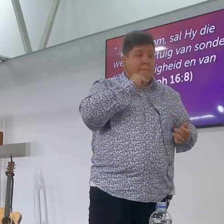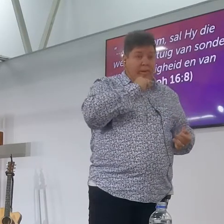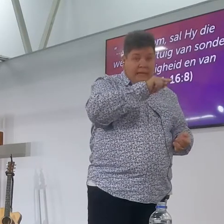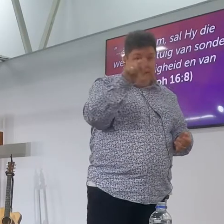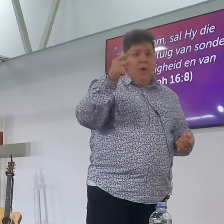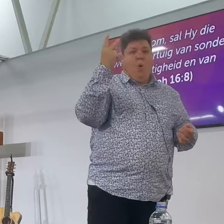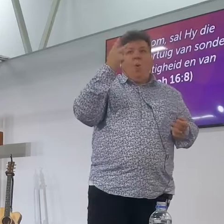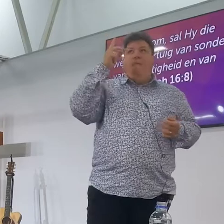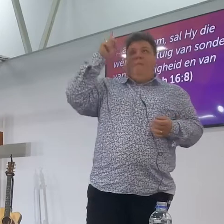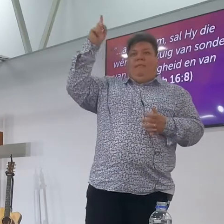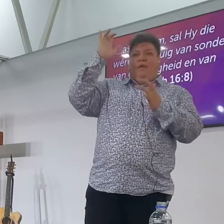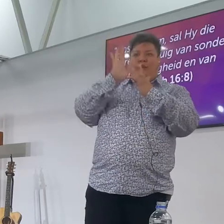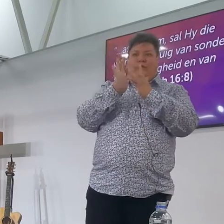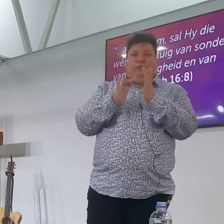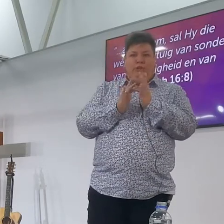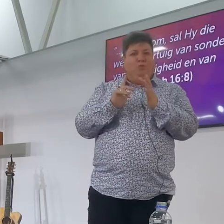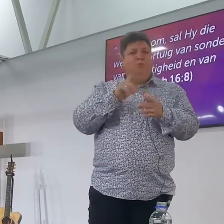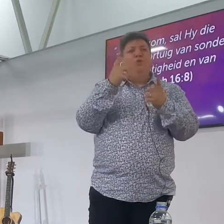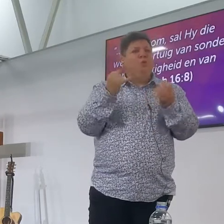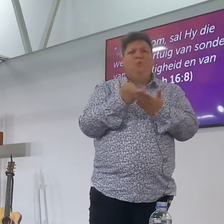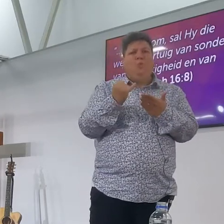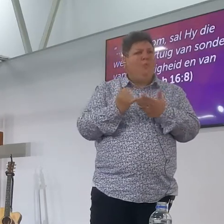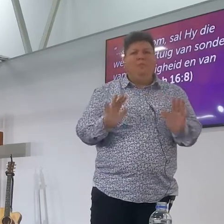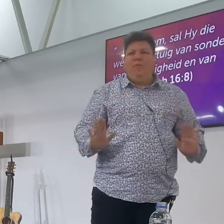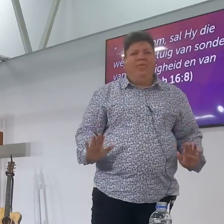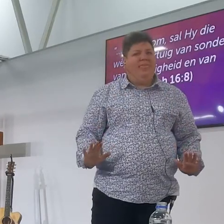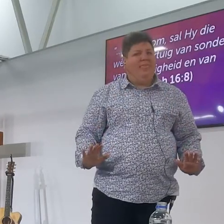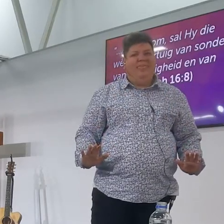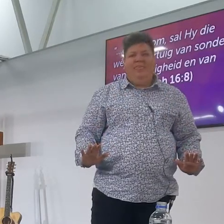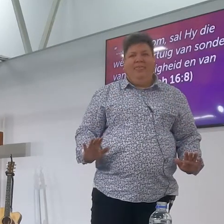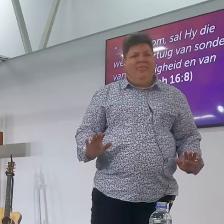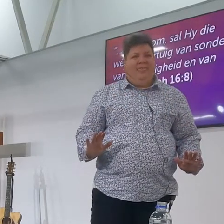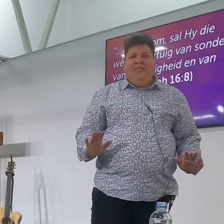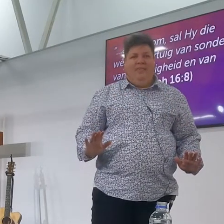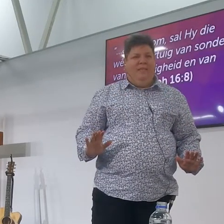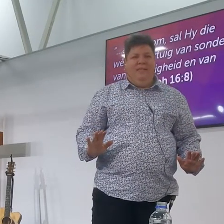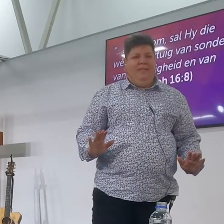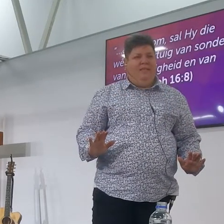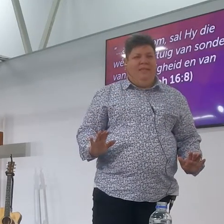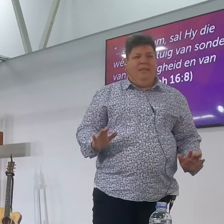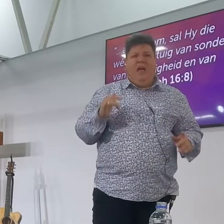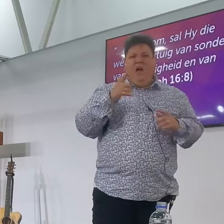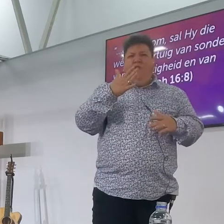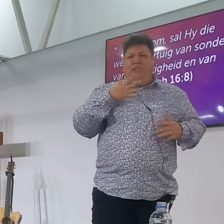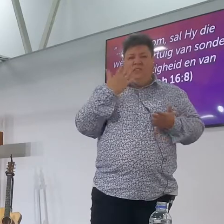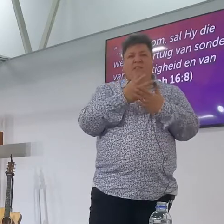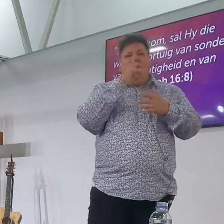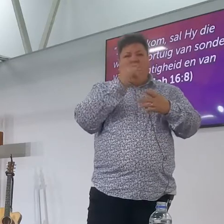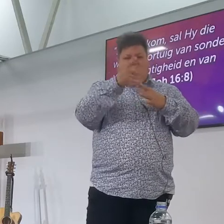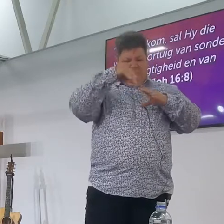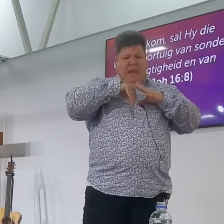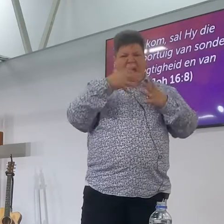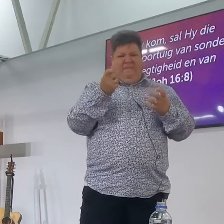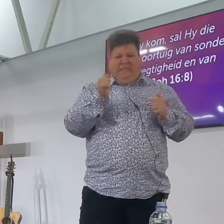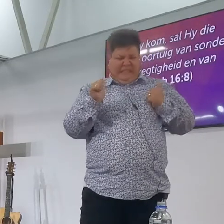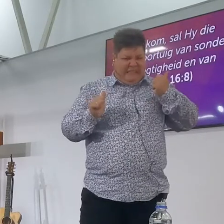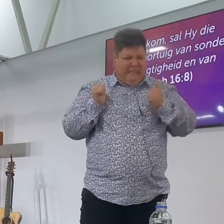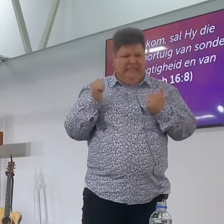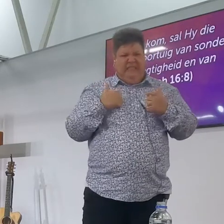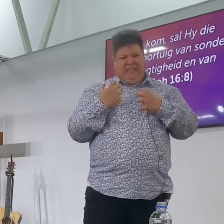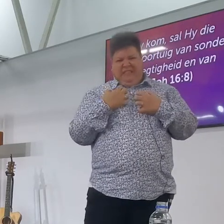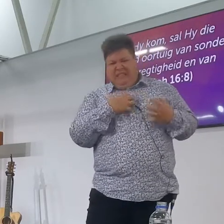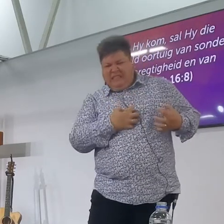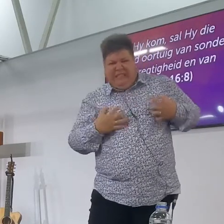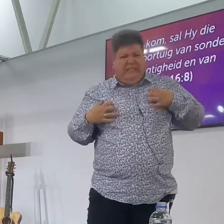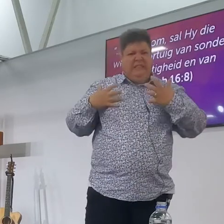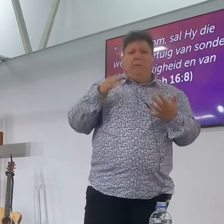dit belangrik is dat ek nie moet sonde doen nie. En jy kan kyk, in elke plek waar jy onvrede het met mense, is sonde altyd by die